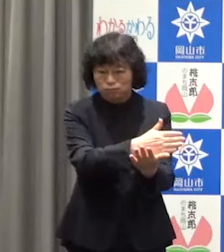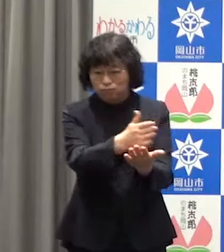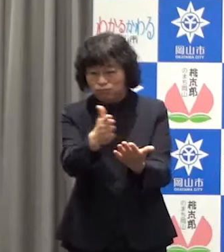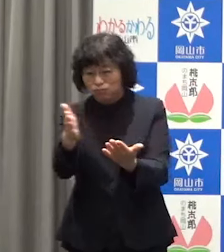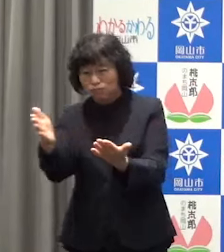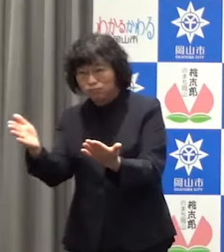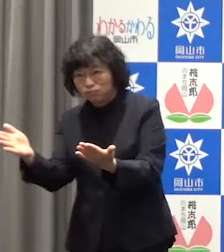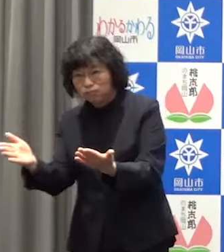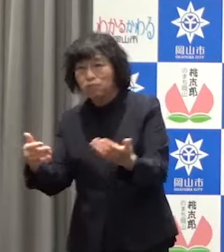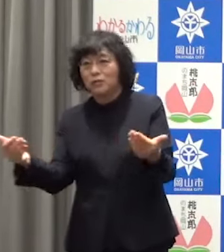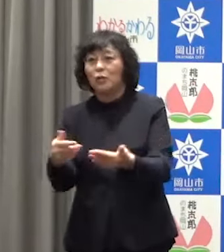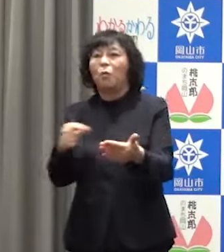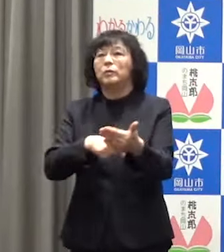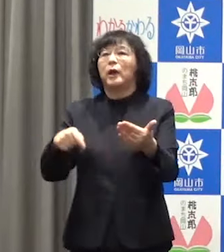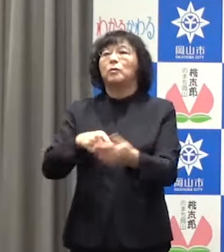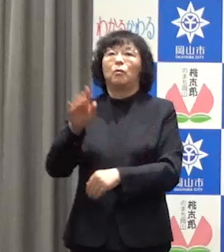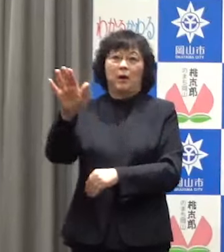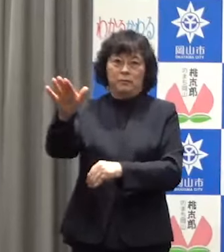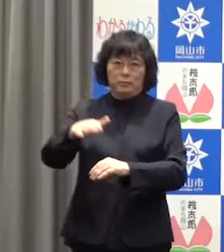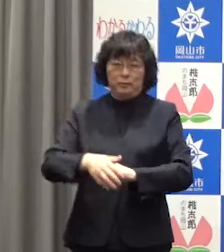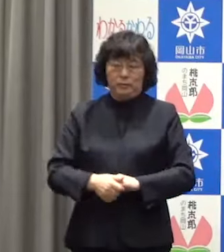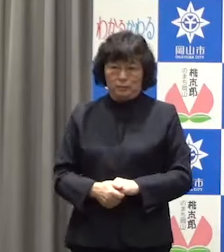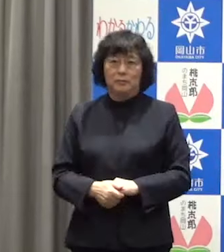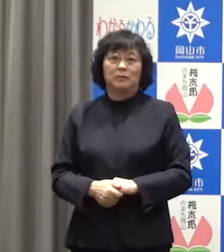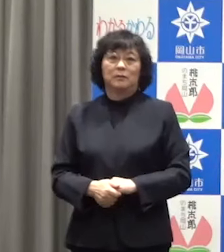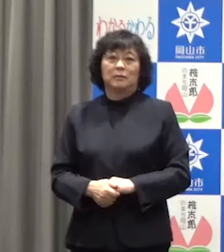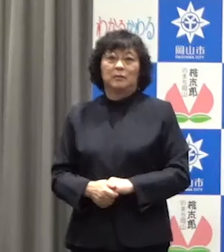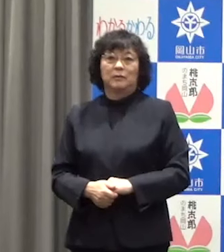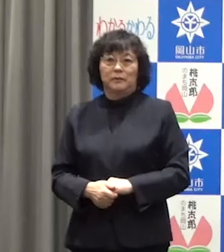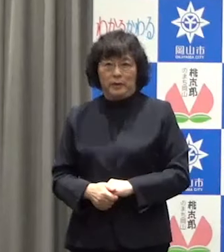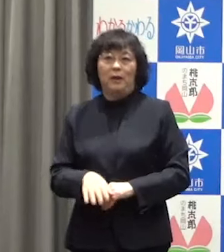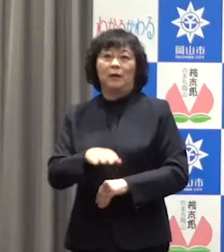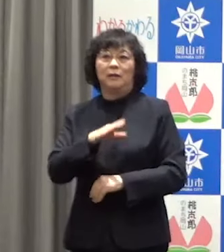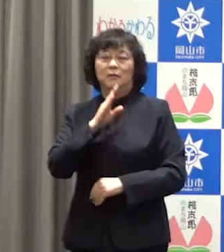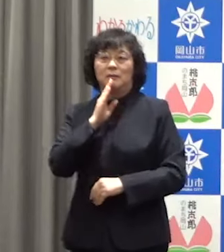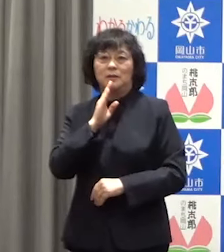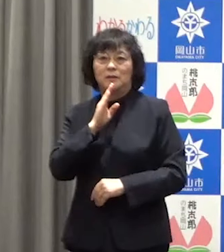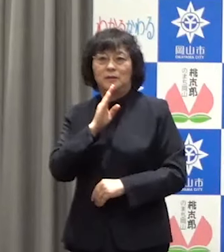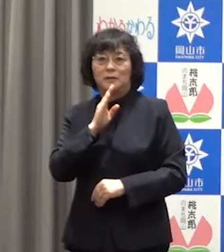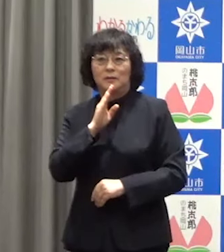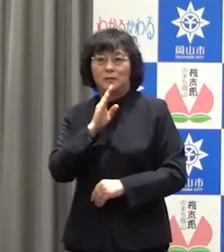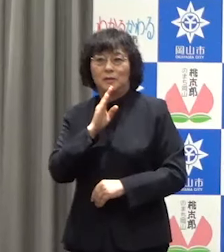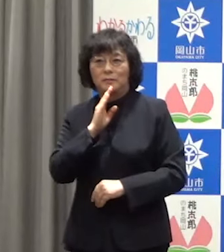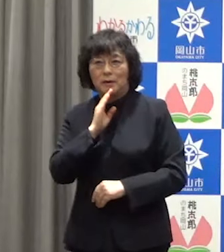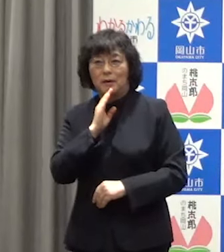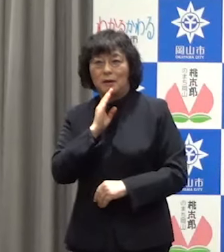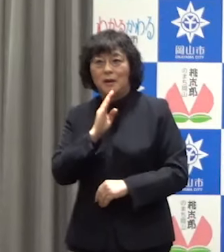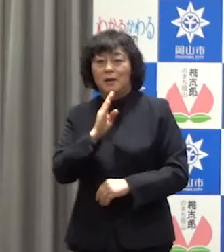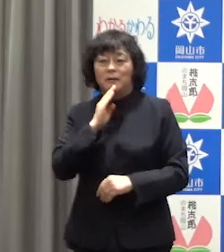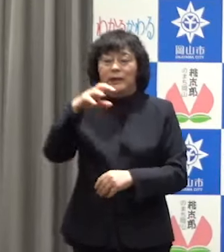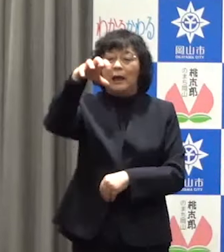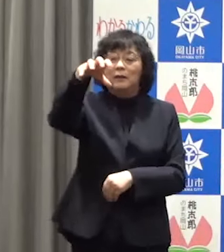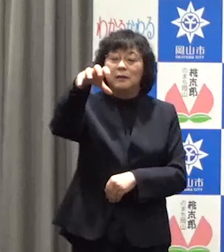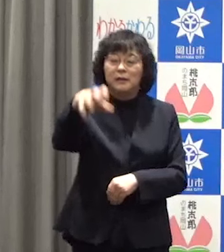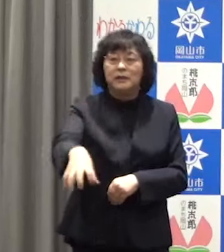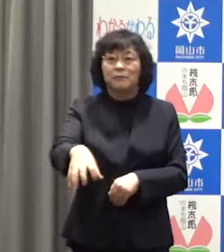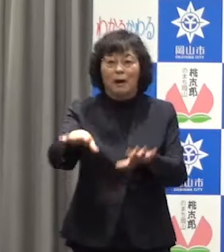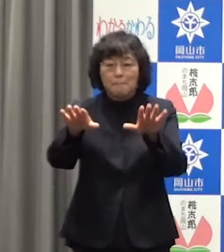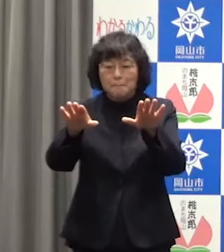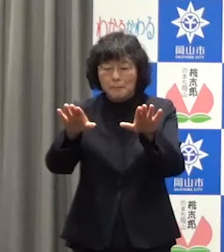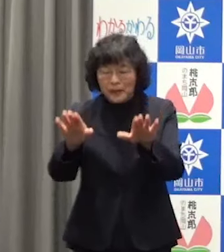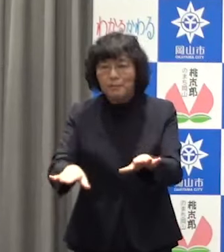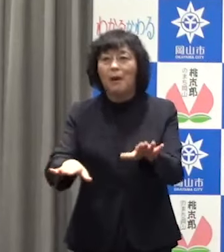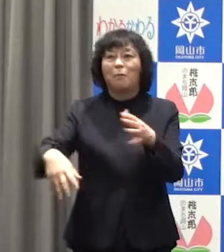。で実はあのまだ現地相当混乱している、うん、